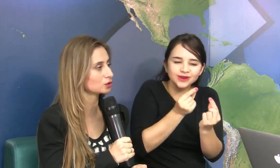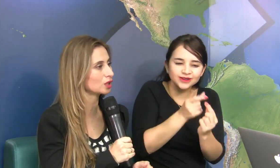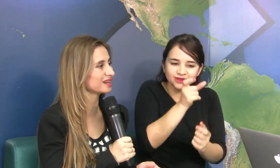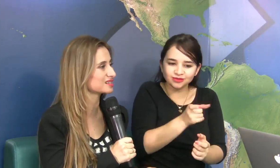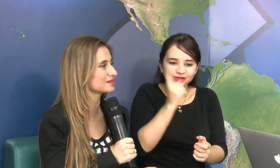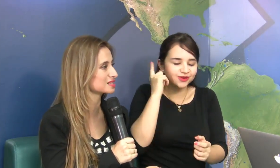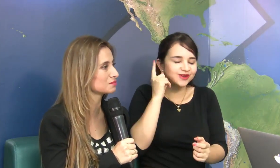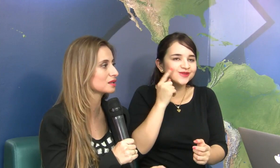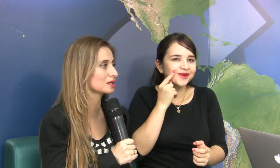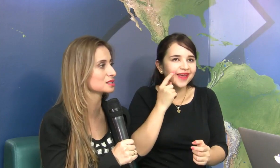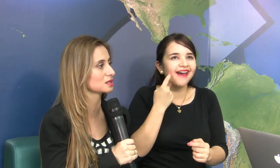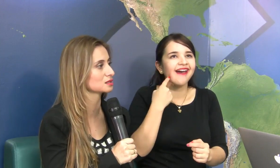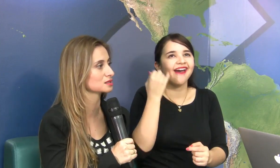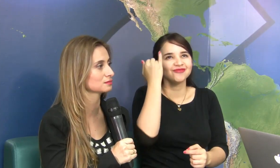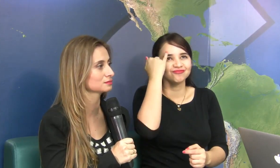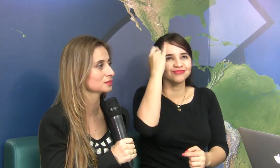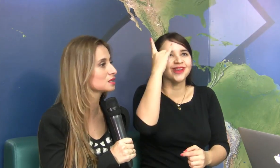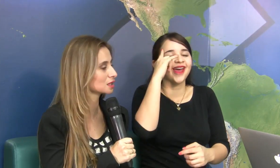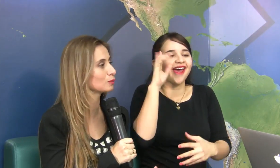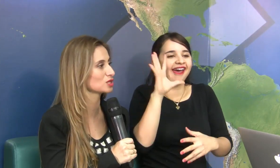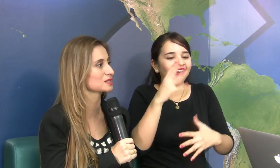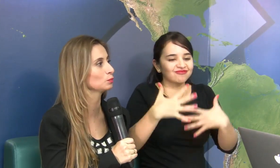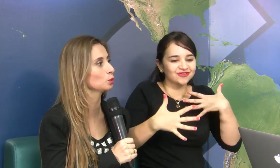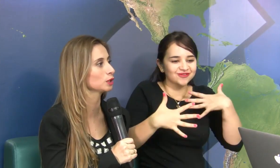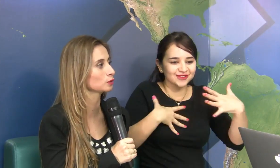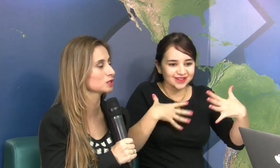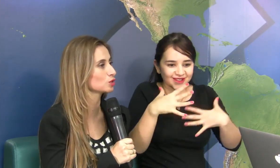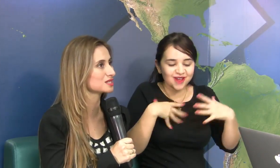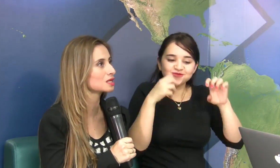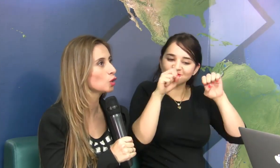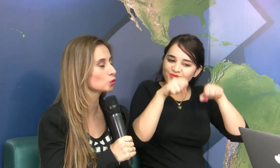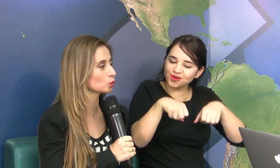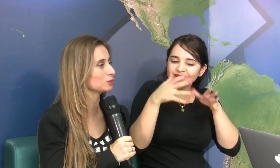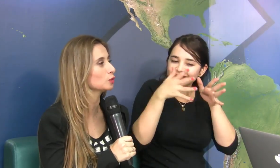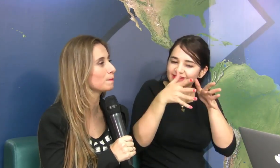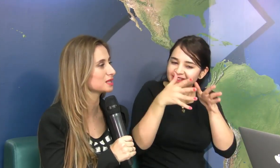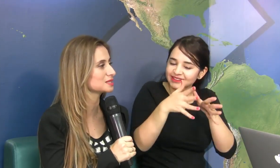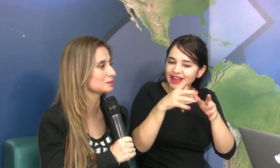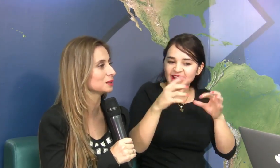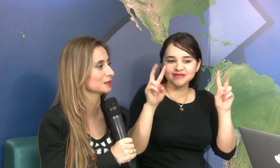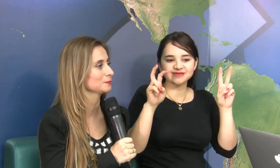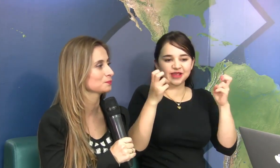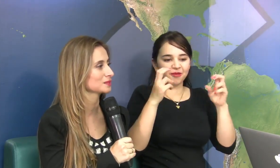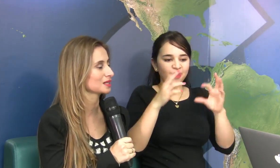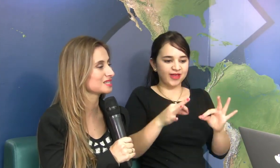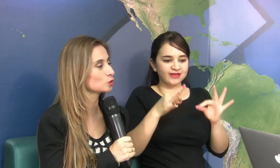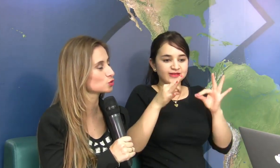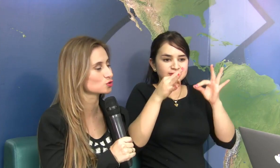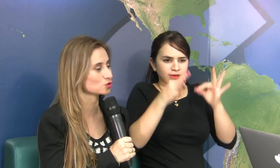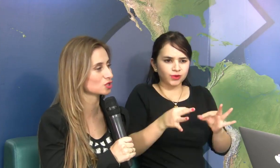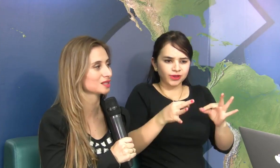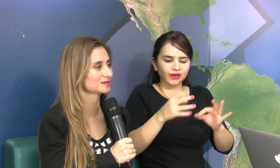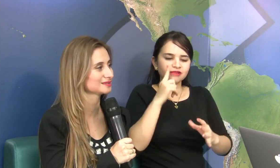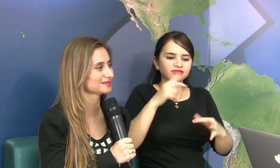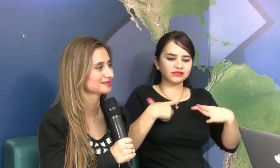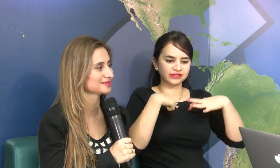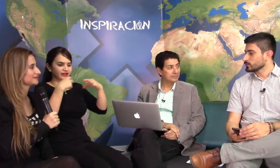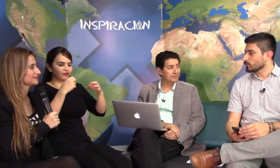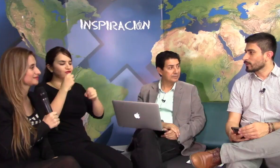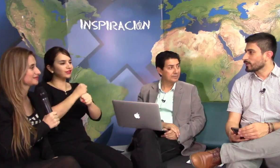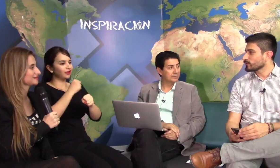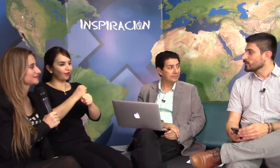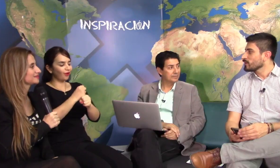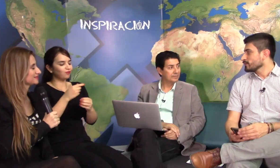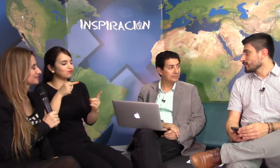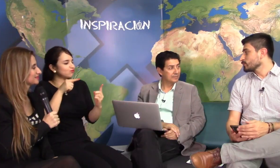o teatro a través también de las señas y llegamos a este público. Entonces es un objetivo principal, esa inclusión social.